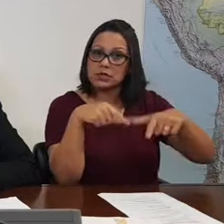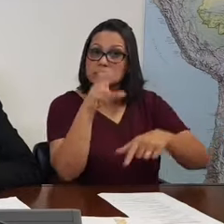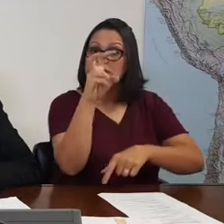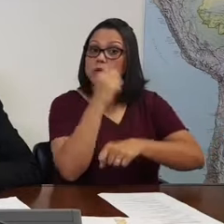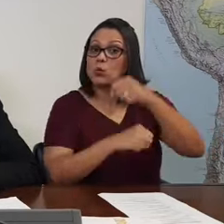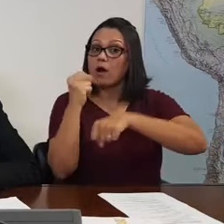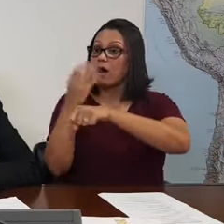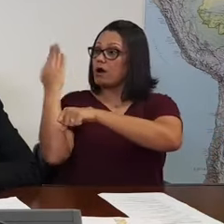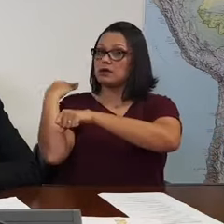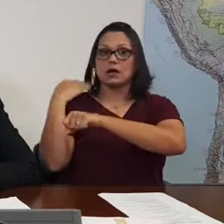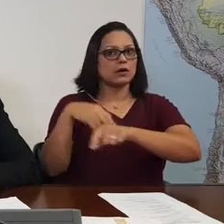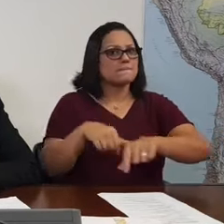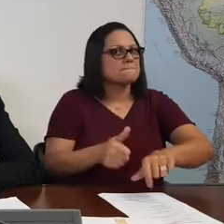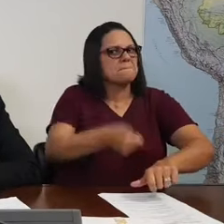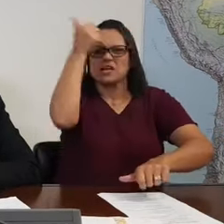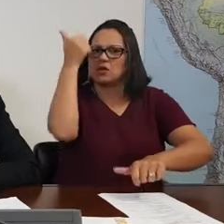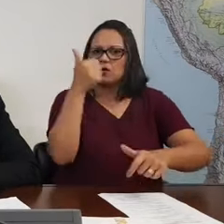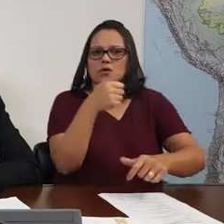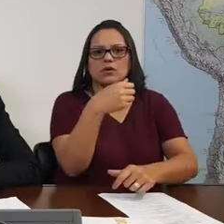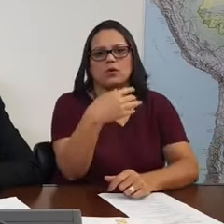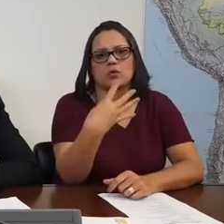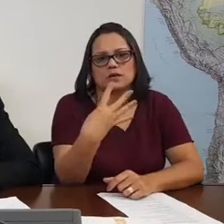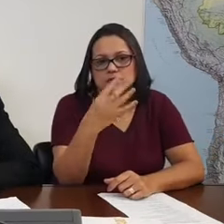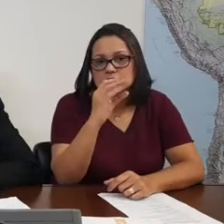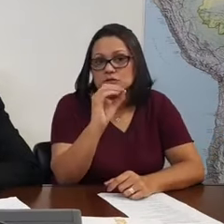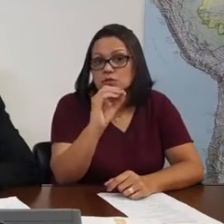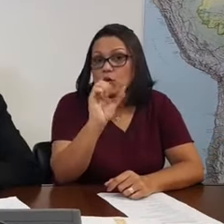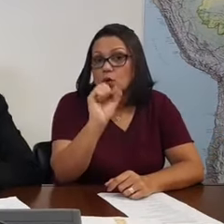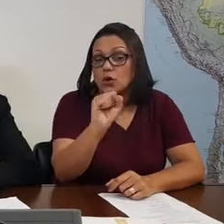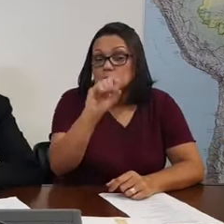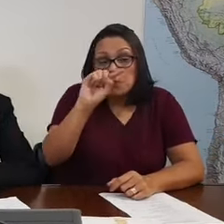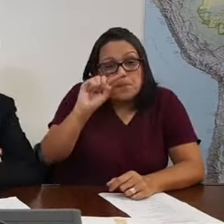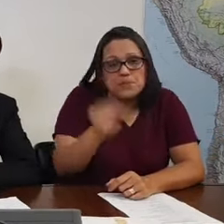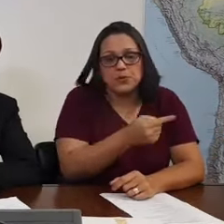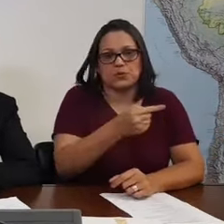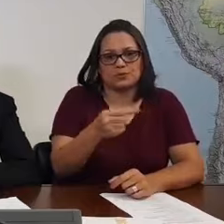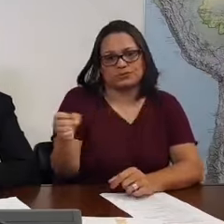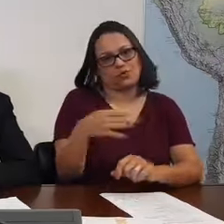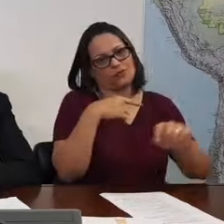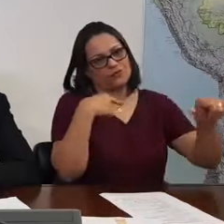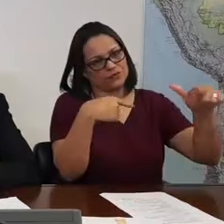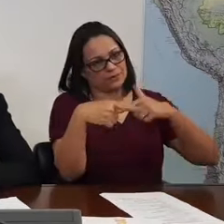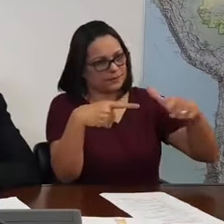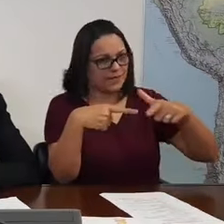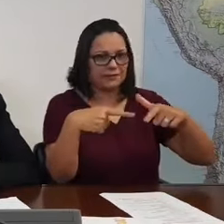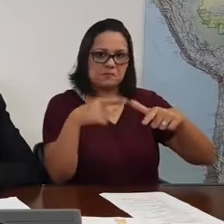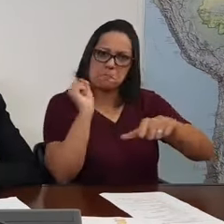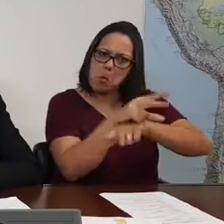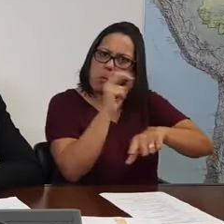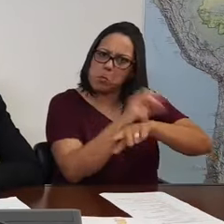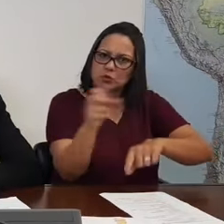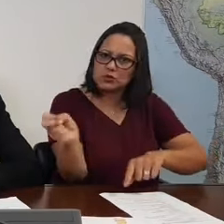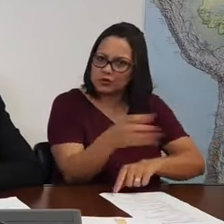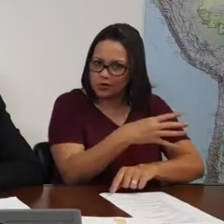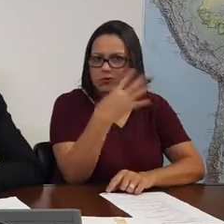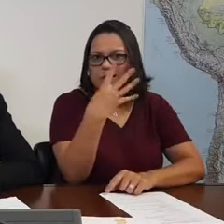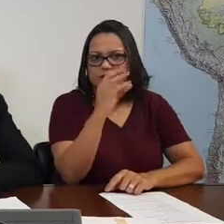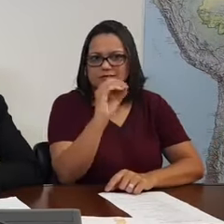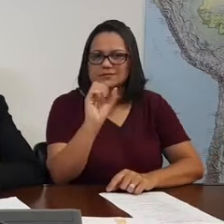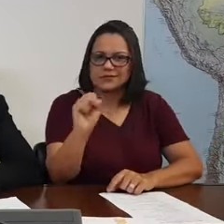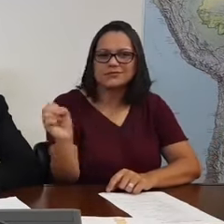5 anos. Tá? Batemos 408 mil novos empregos, tirando quem perdeu emprego, quem entrou, mais 408 mil